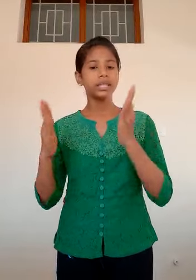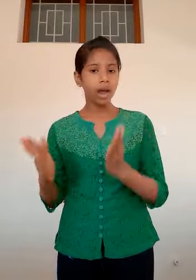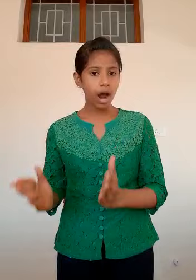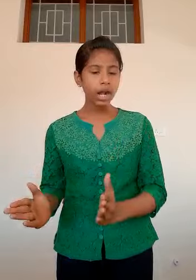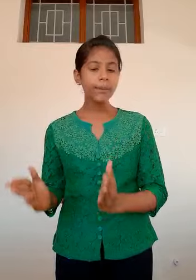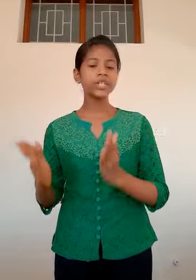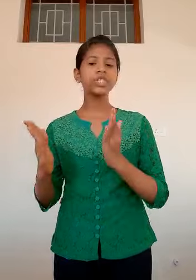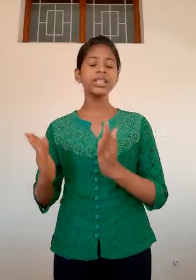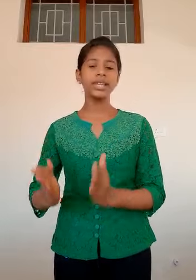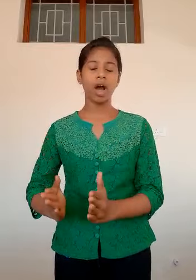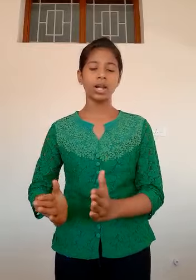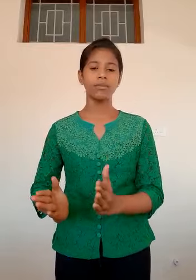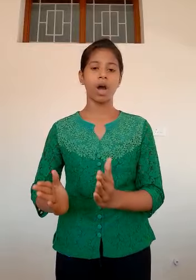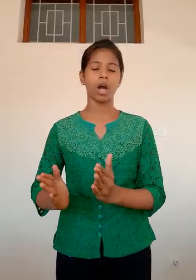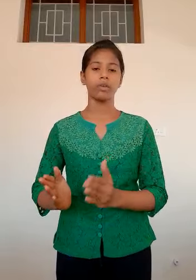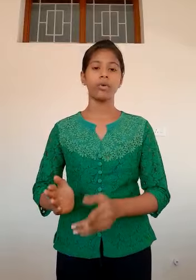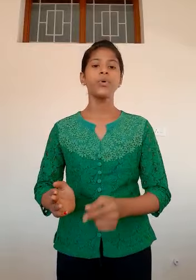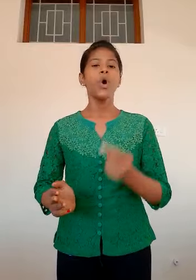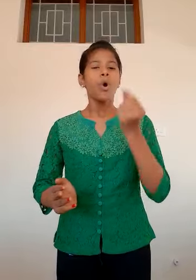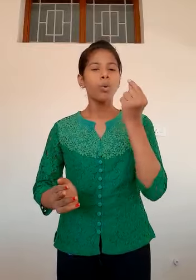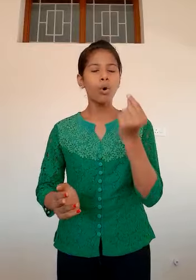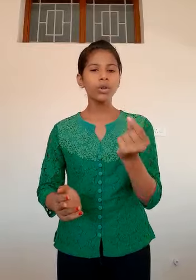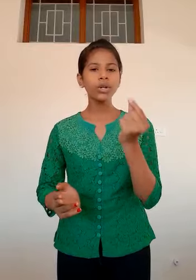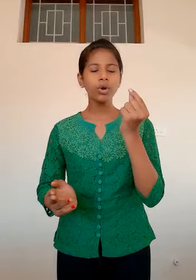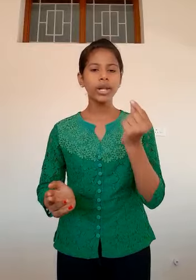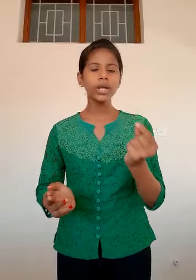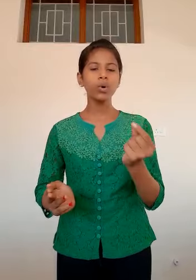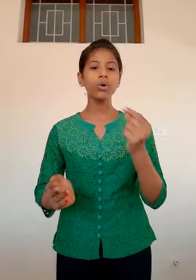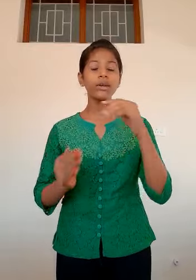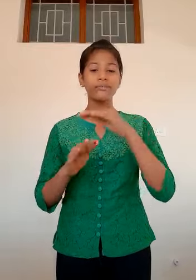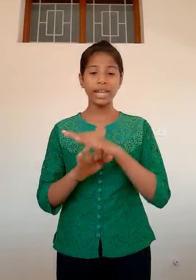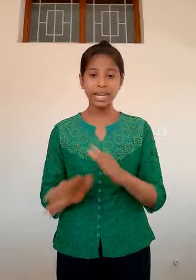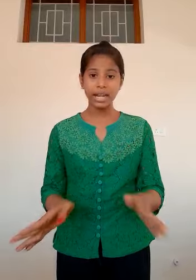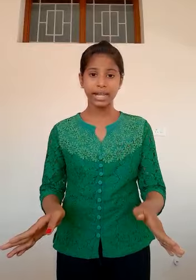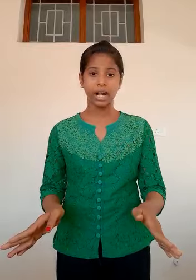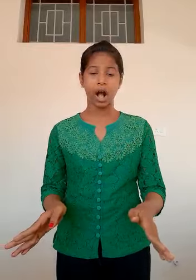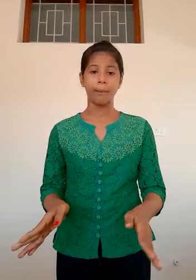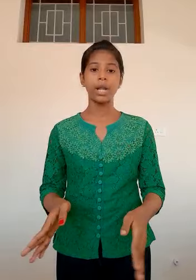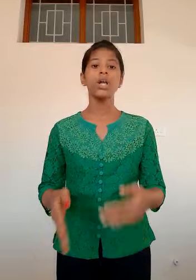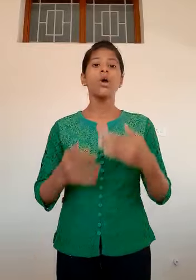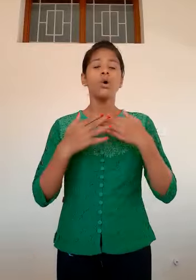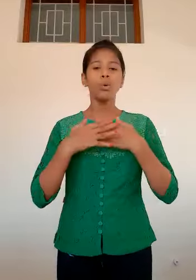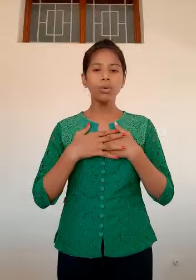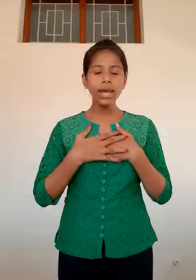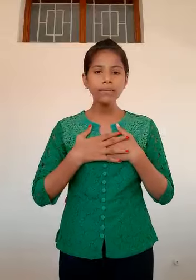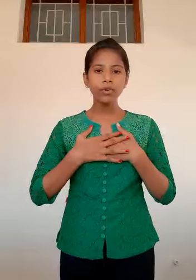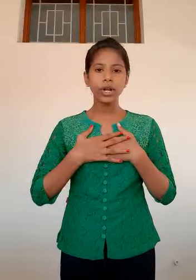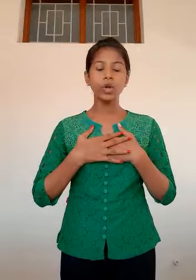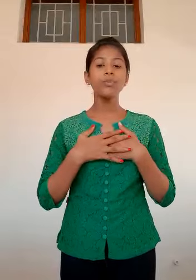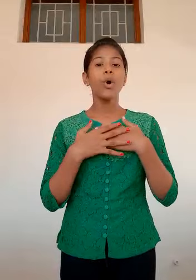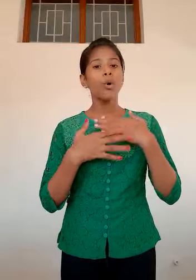தியானமைச்சு தியானமாகுவும் ஒரு நொடிக்கூட வீனனிக்காமன் உனர் உடனும்